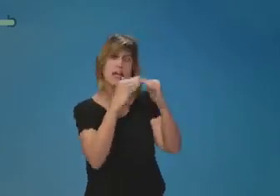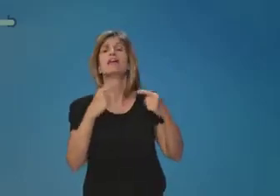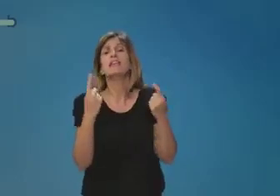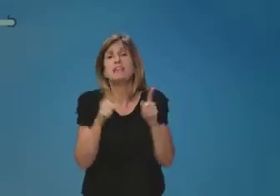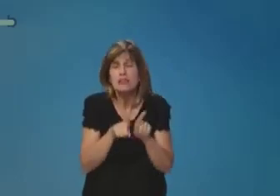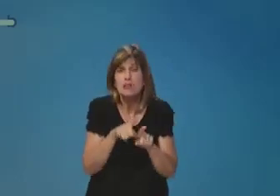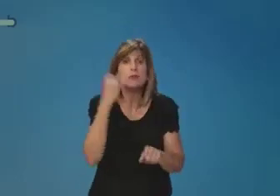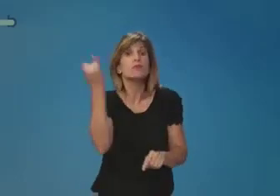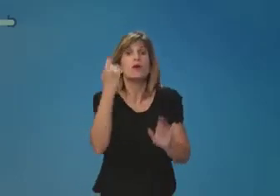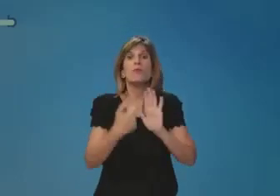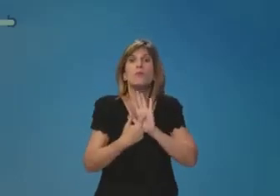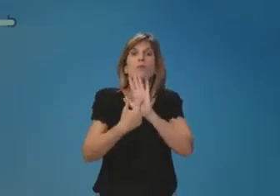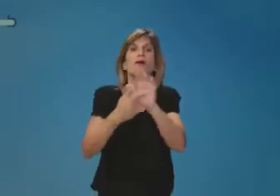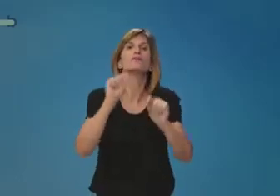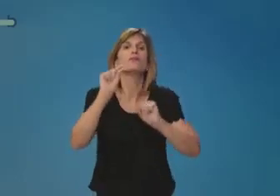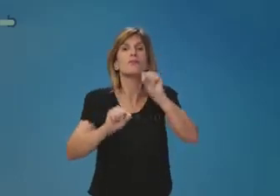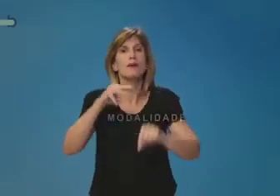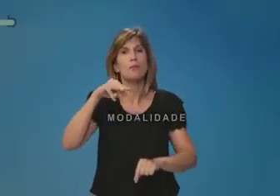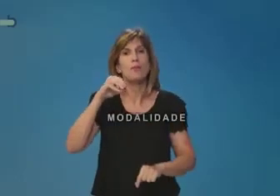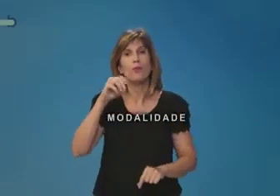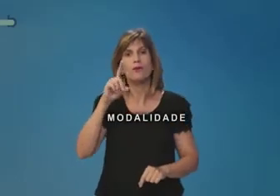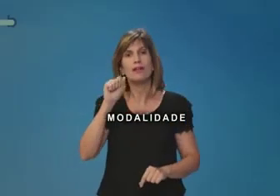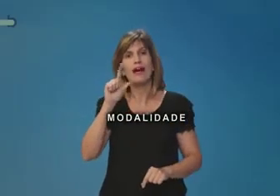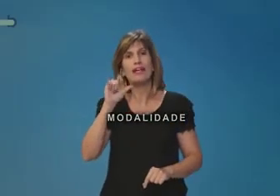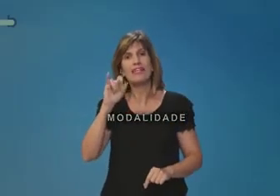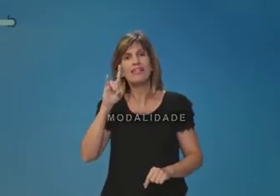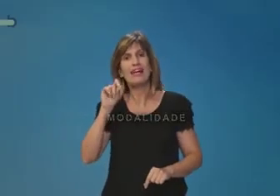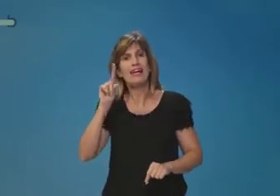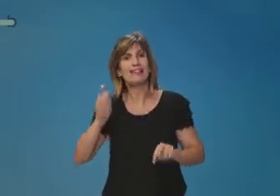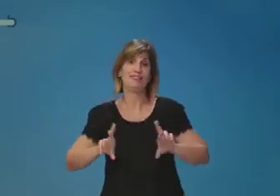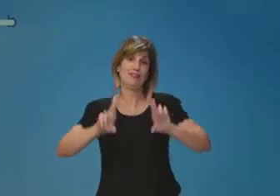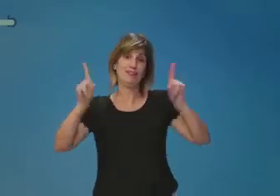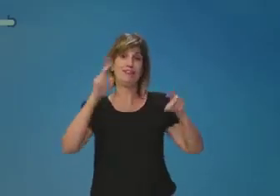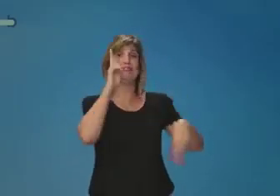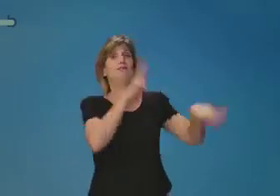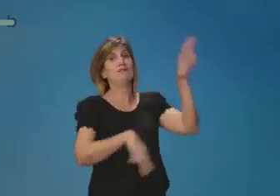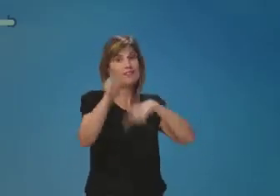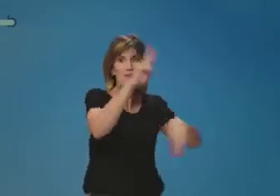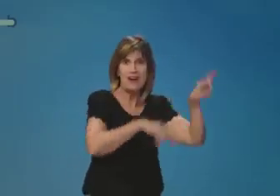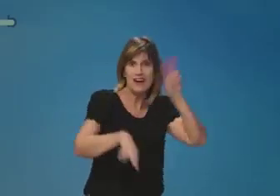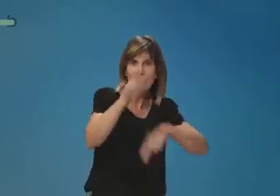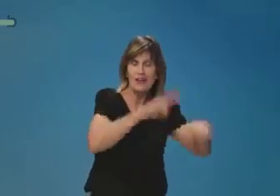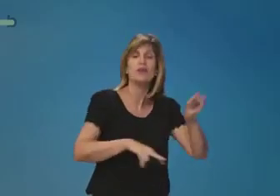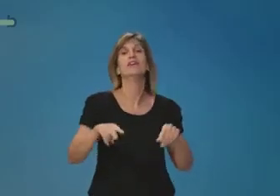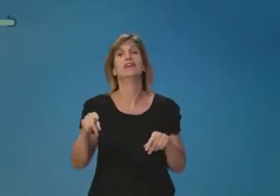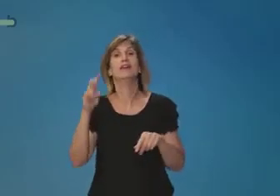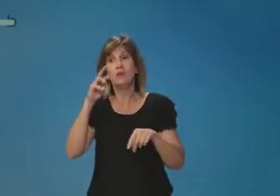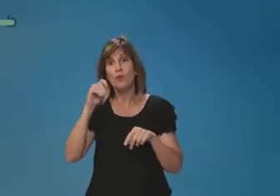em corpos. Também é importante ressaltar a diferença entre a modalidade gestual-visual e a